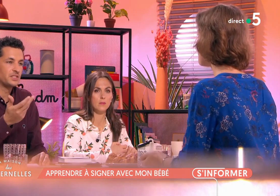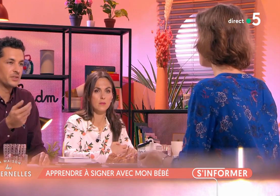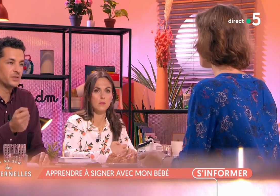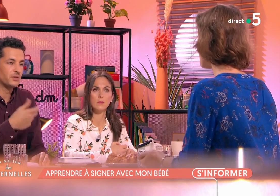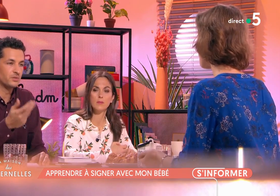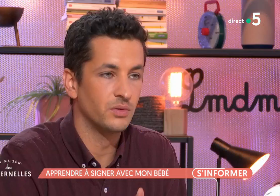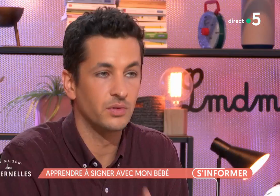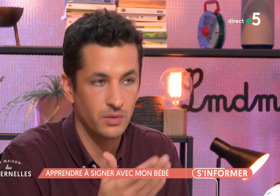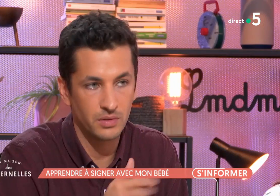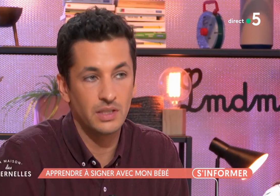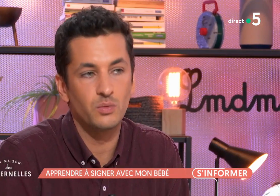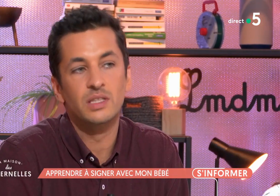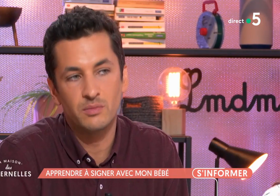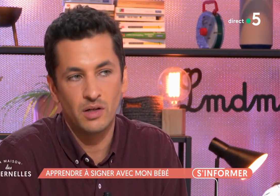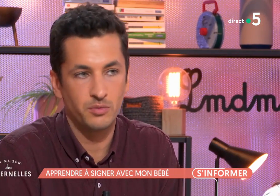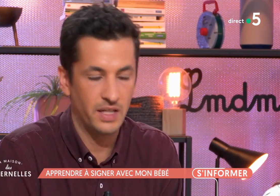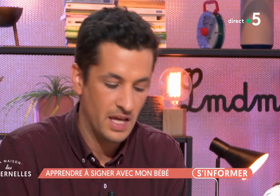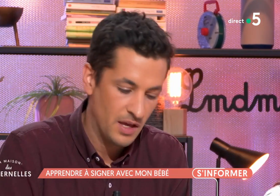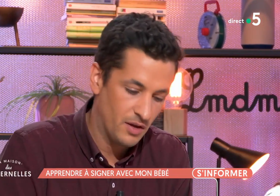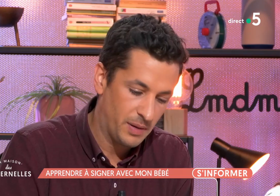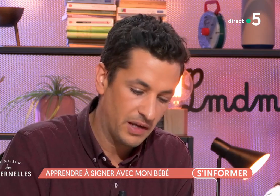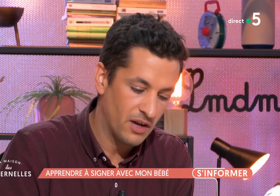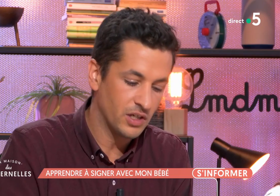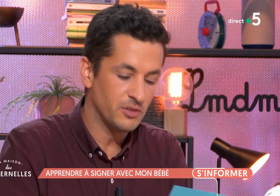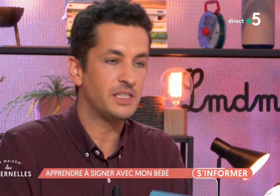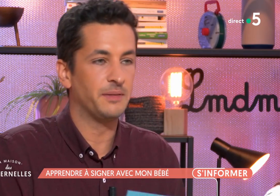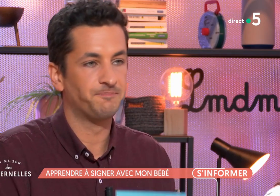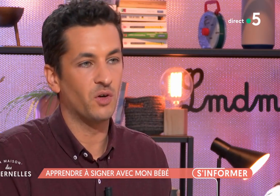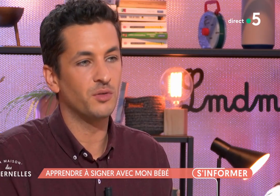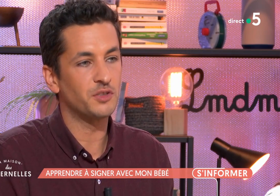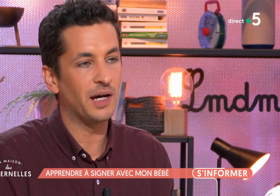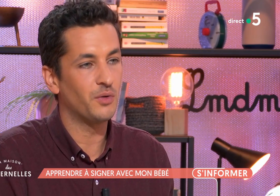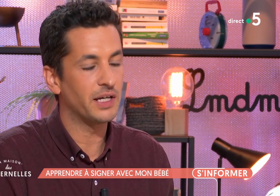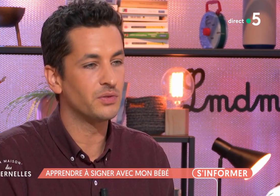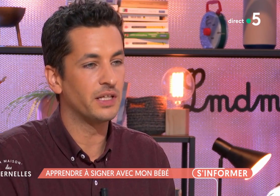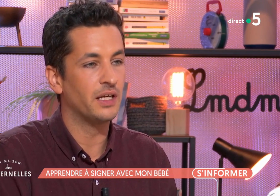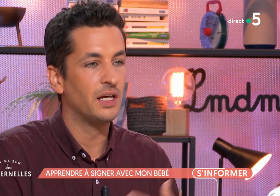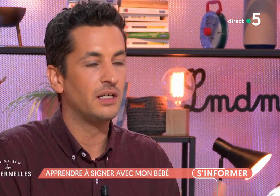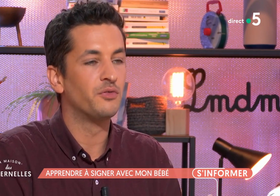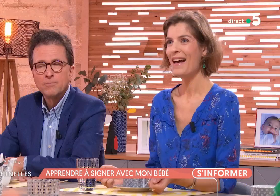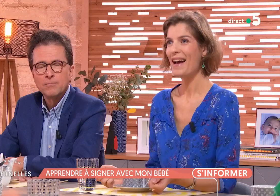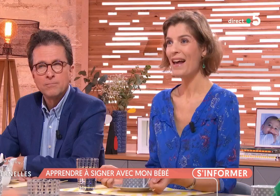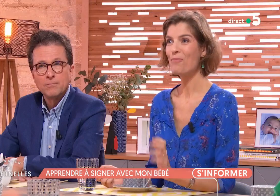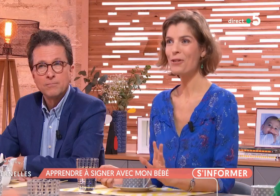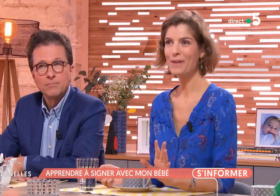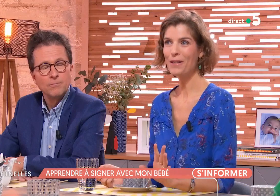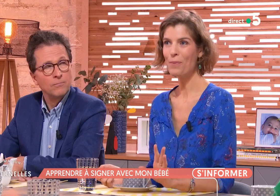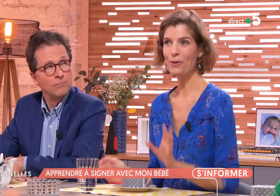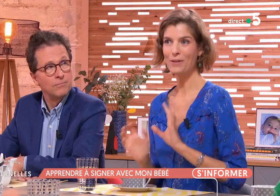chercheurs se sont rendus compte que dès 8-10 mois, pouvait parler. Alors, comment on s'y met ? On commence par quoi ? Quels sont les fondamentaux ? Alors, moi, j'aime bien dire aux parents, quand ils